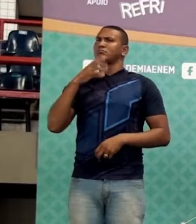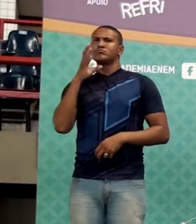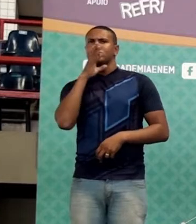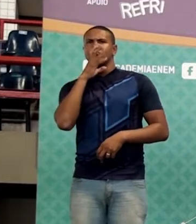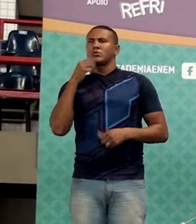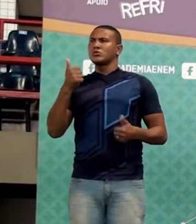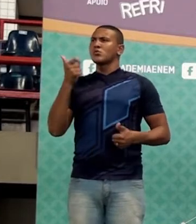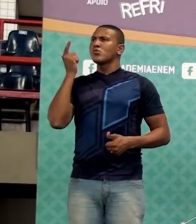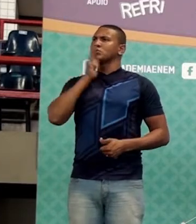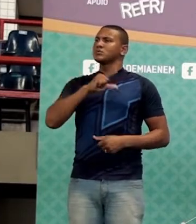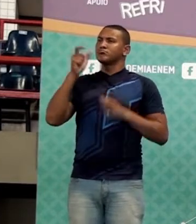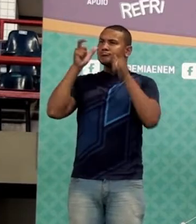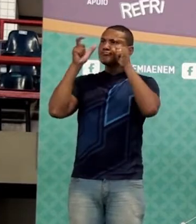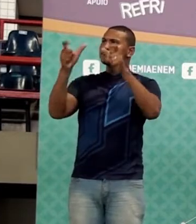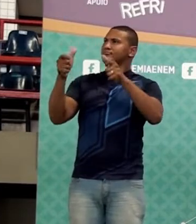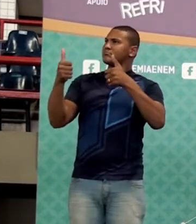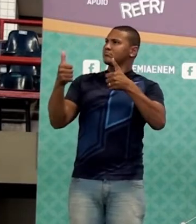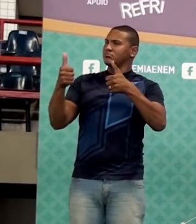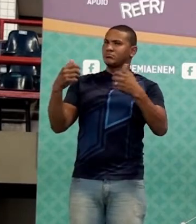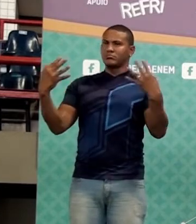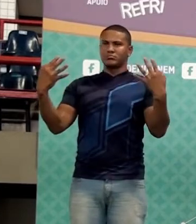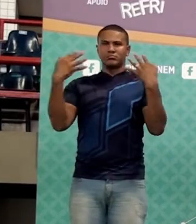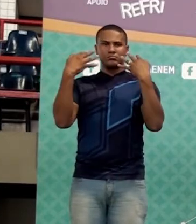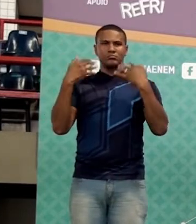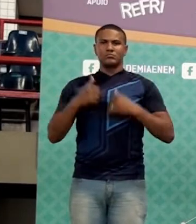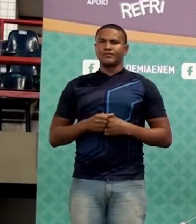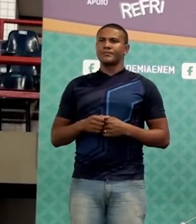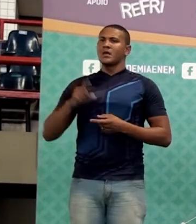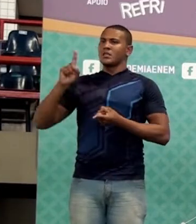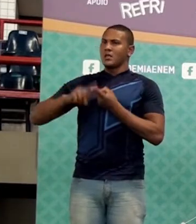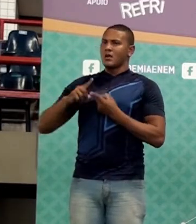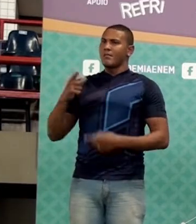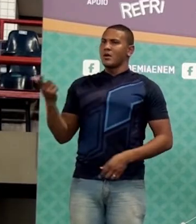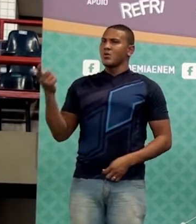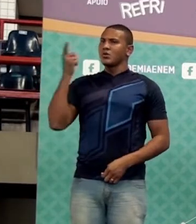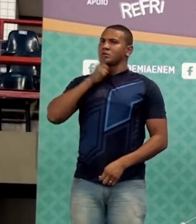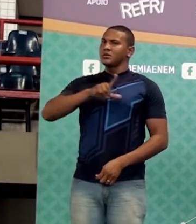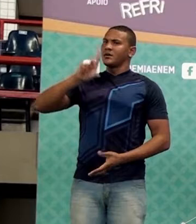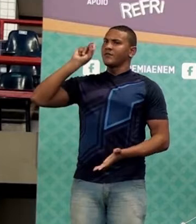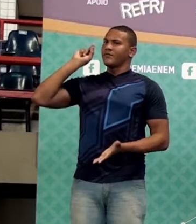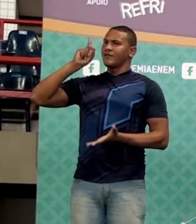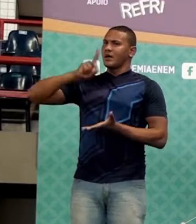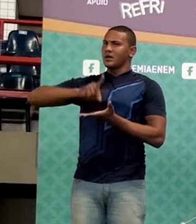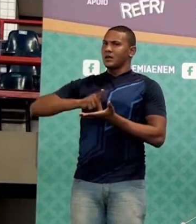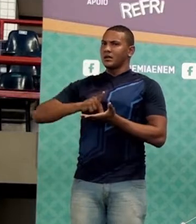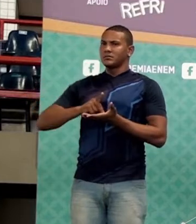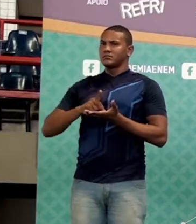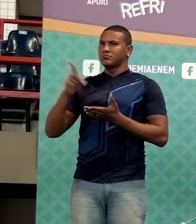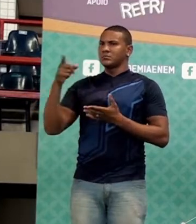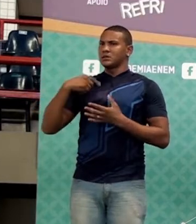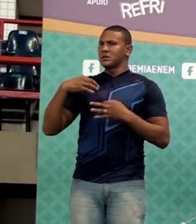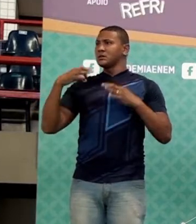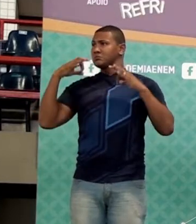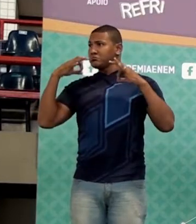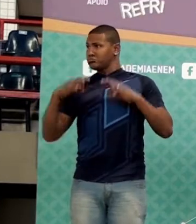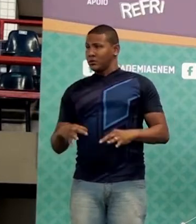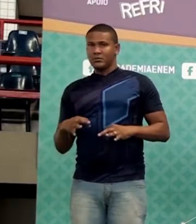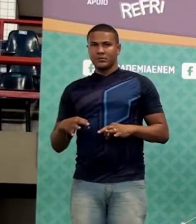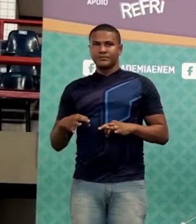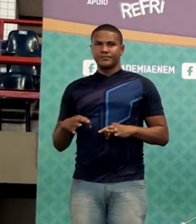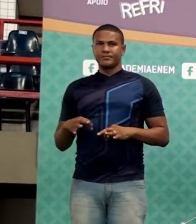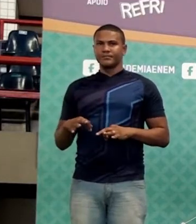bem interessante e a gente conseguir realmente acertar. São no mínimo 4